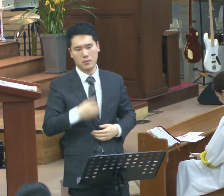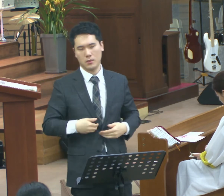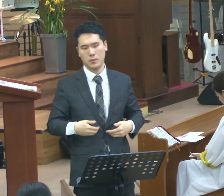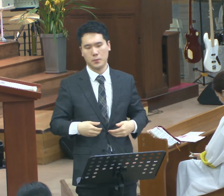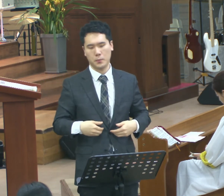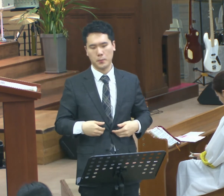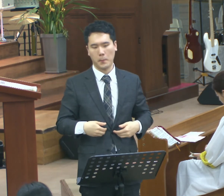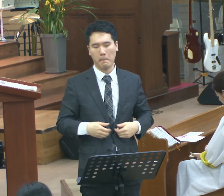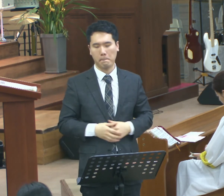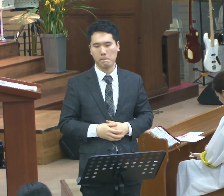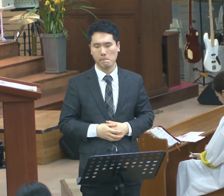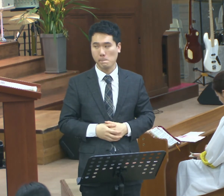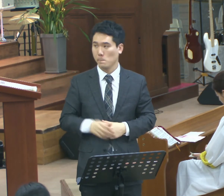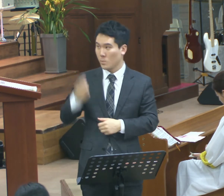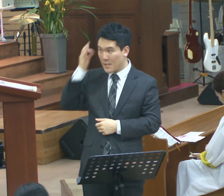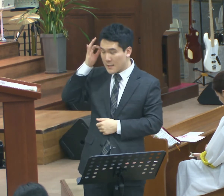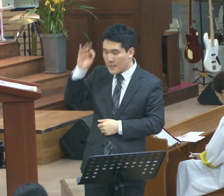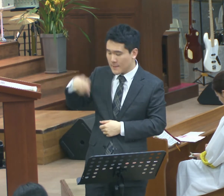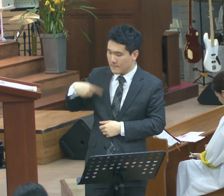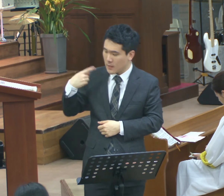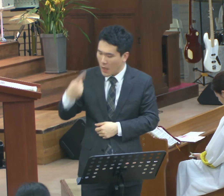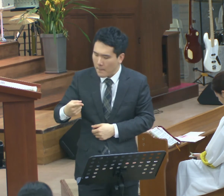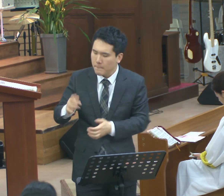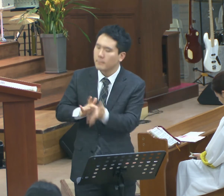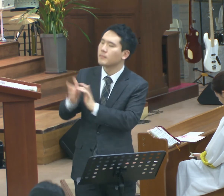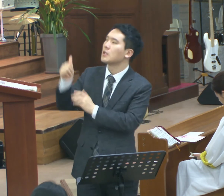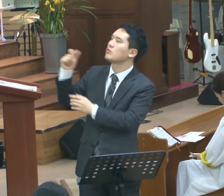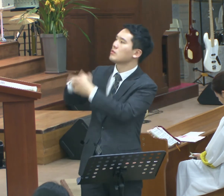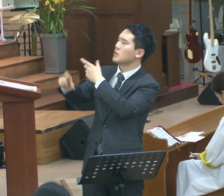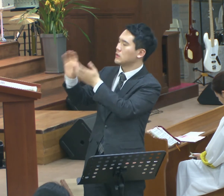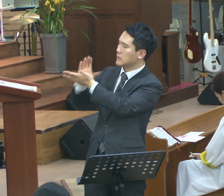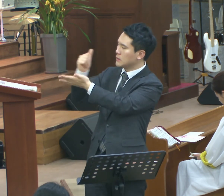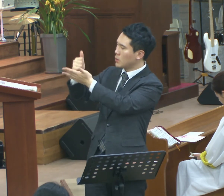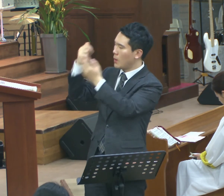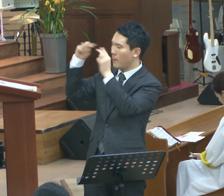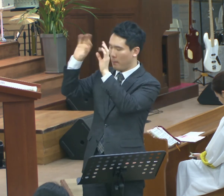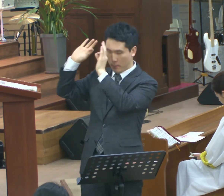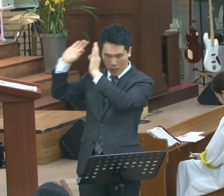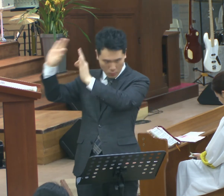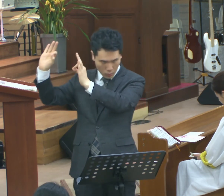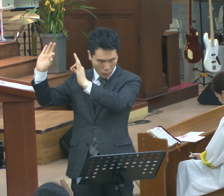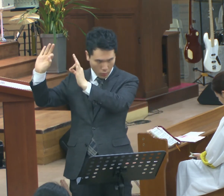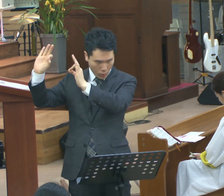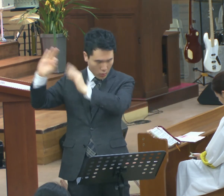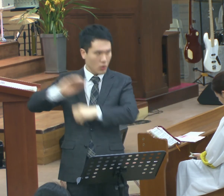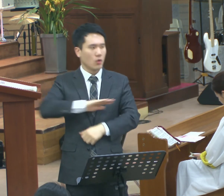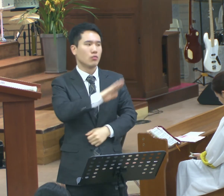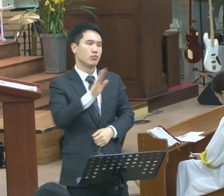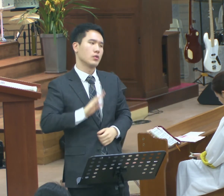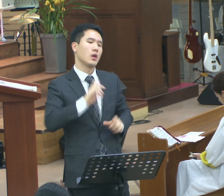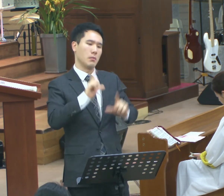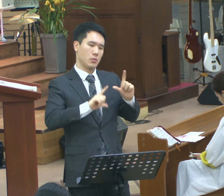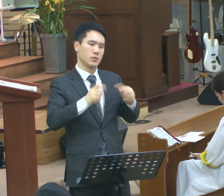깨닫고 예수 그리스도를 바라보는 것, 그것이 우리가 가져야 될 태도라고 성경은